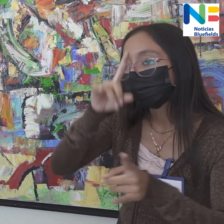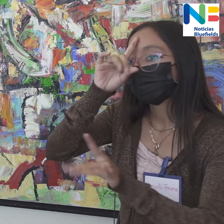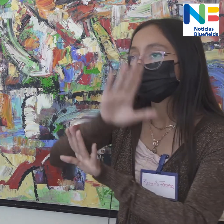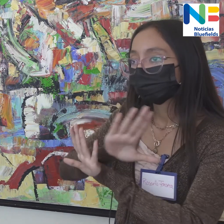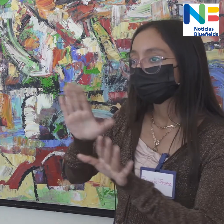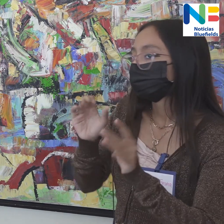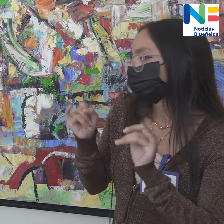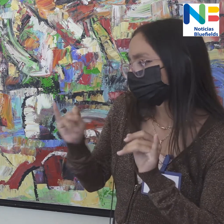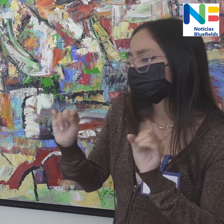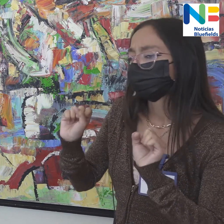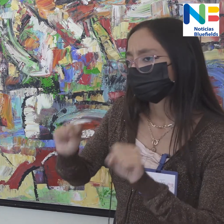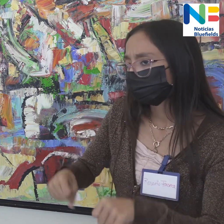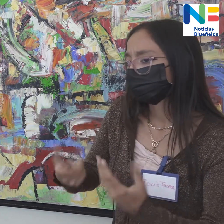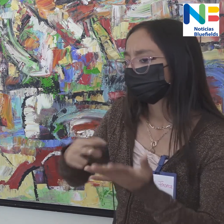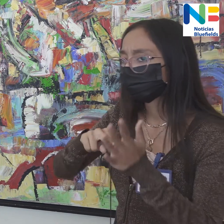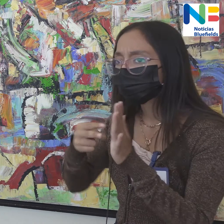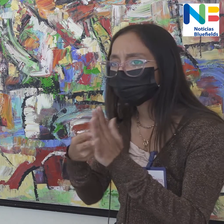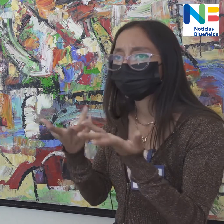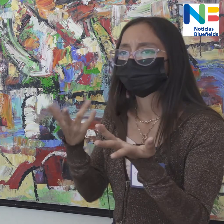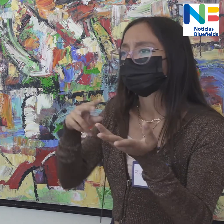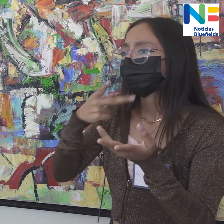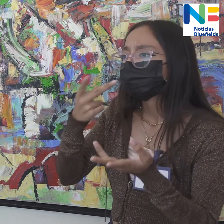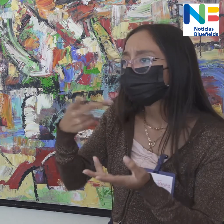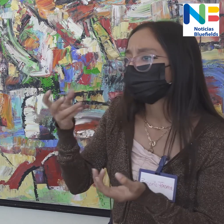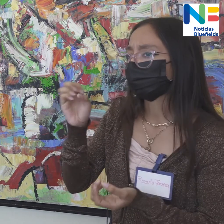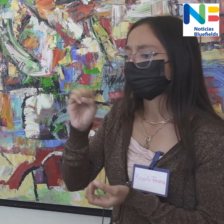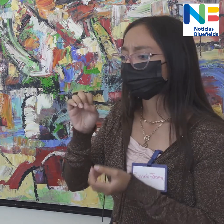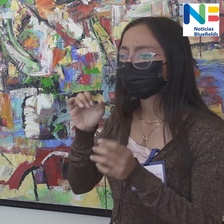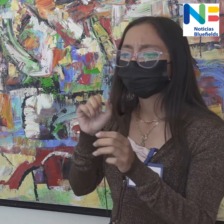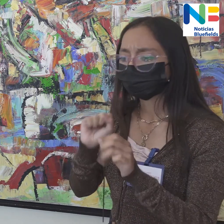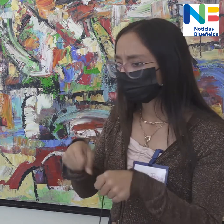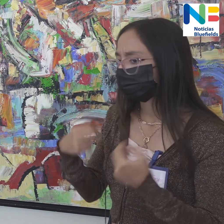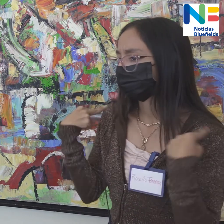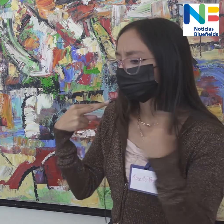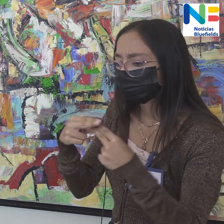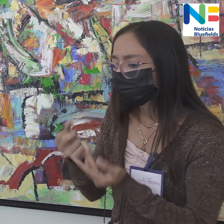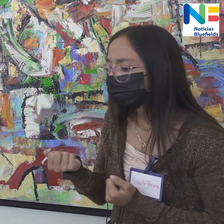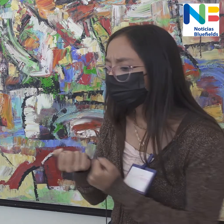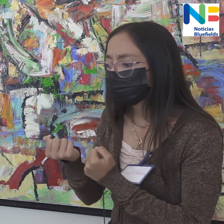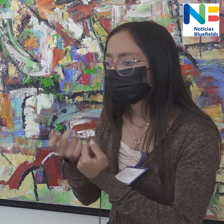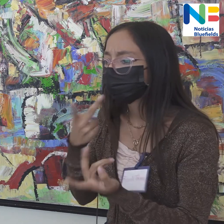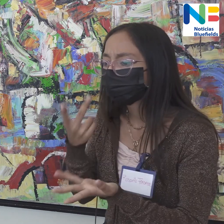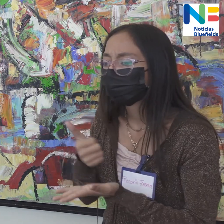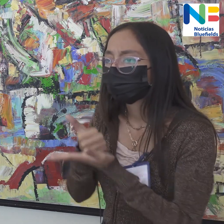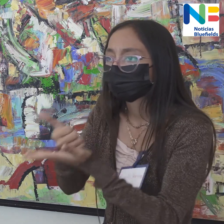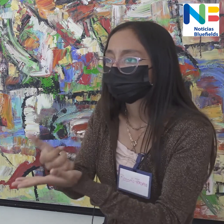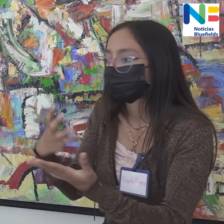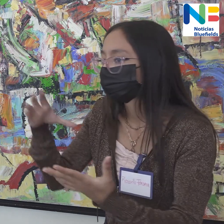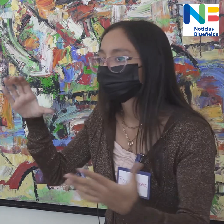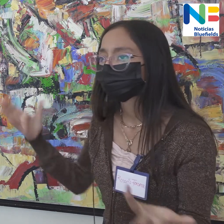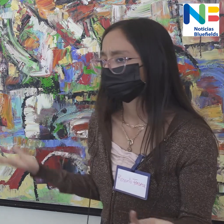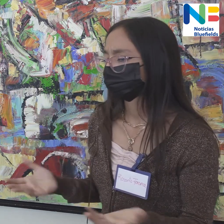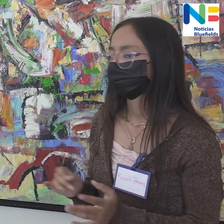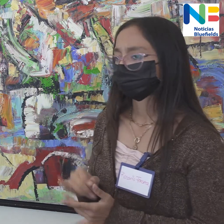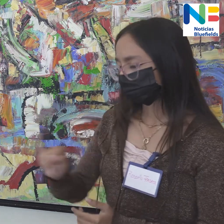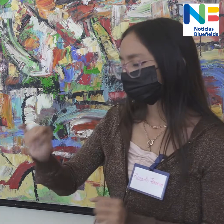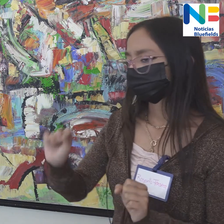Sí, vas a encontrar dificultades, vas a necesitar estudiar, pero lo puedes hacer, los maestros te están apoyando y te van a apoyar dentro del aula de